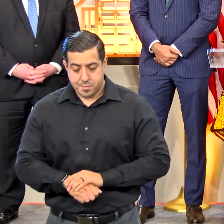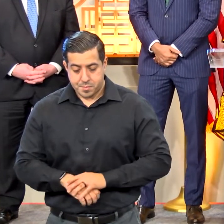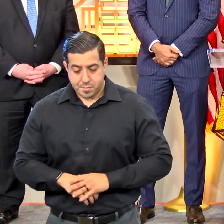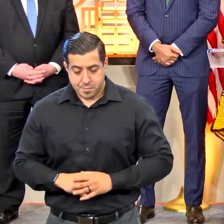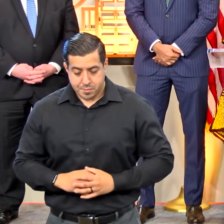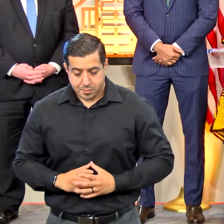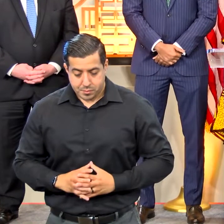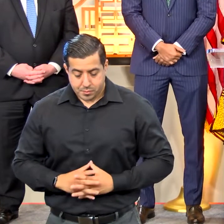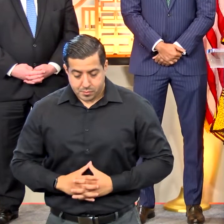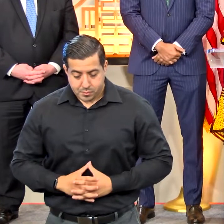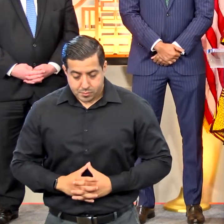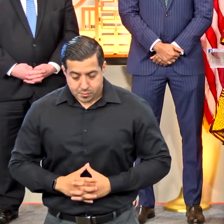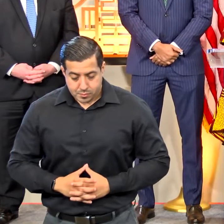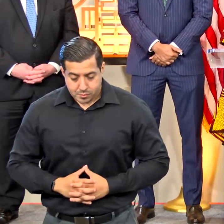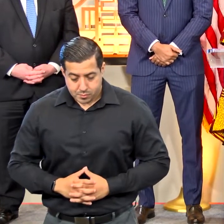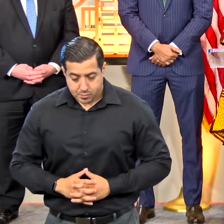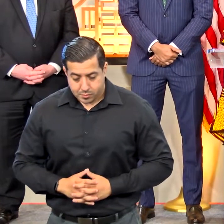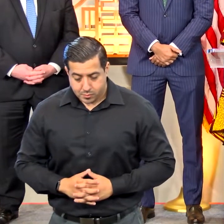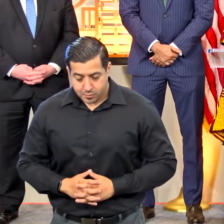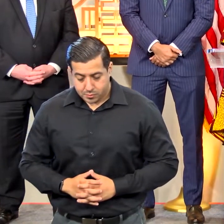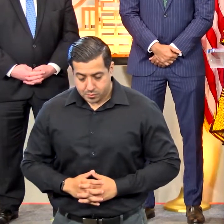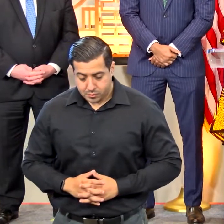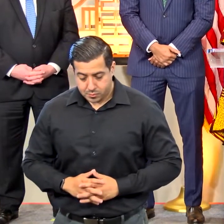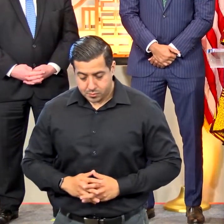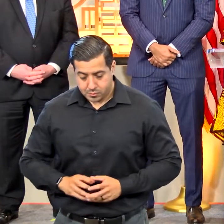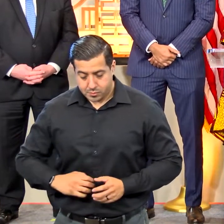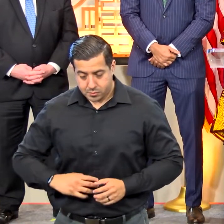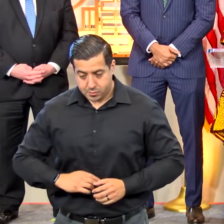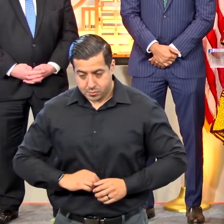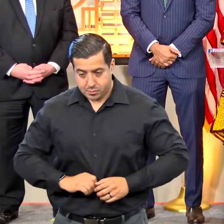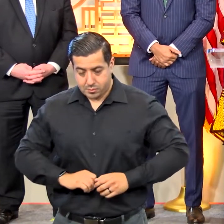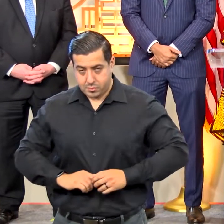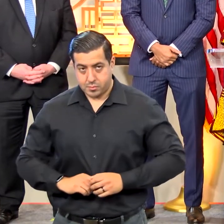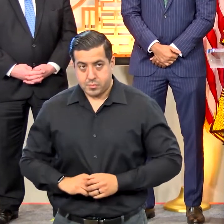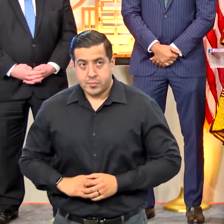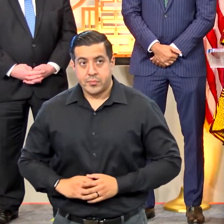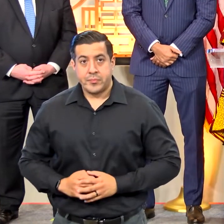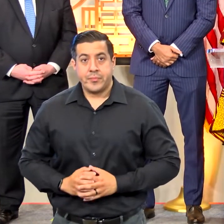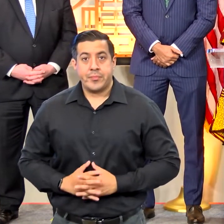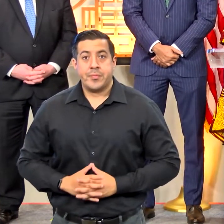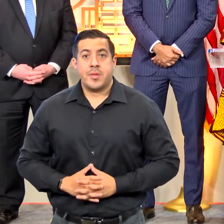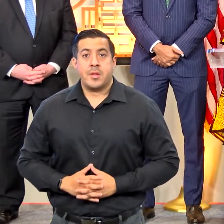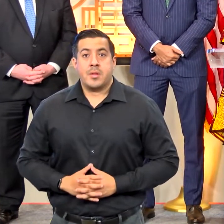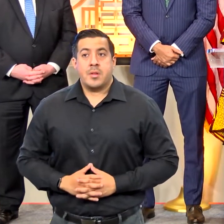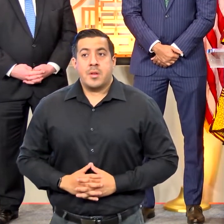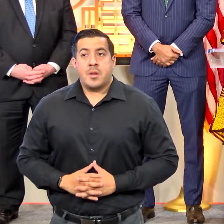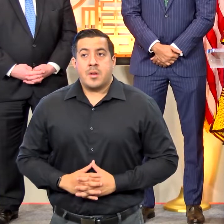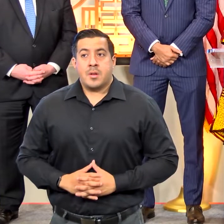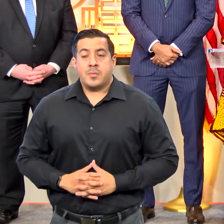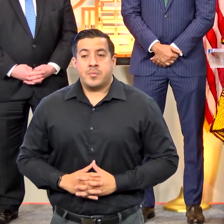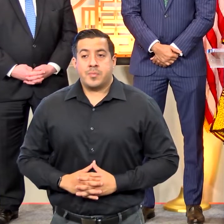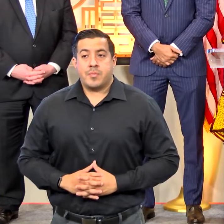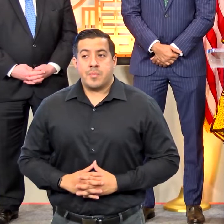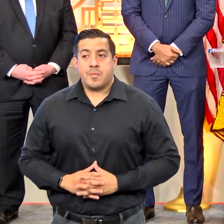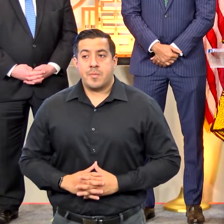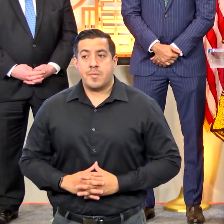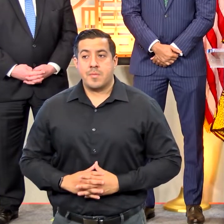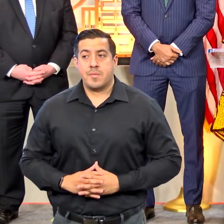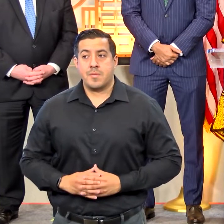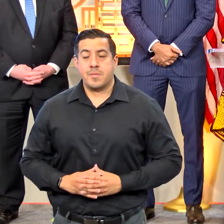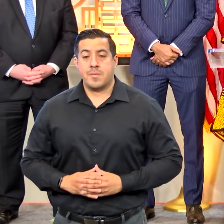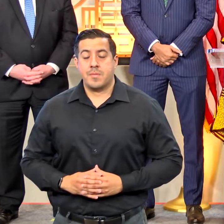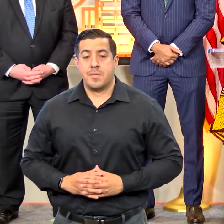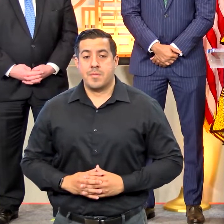un campus para jóvenes saliendo del sistema de crianza temporal, el cual ayudará también a prevenir la falta de hogar. La parte 2 de